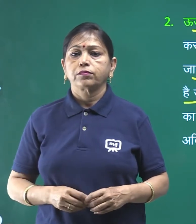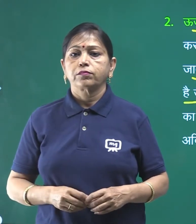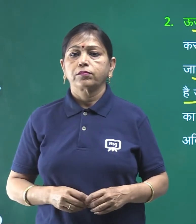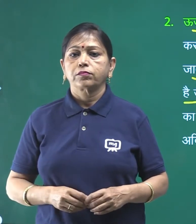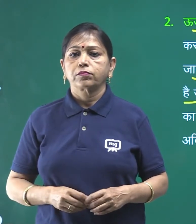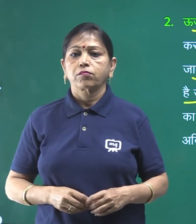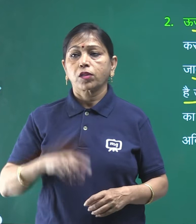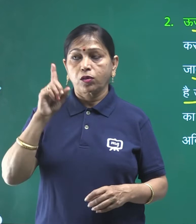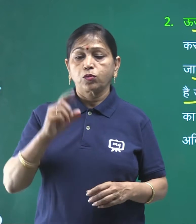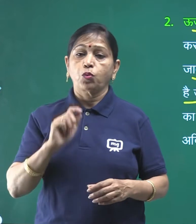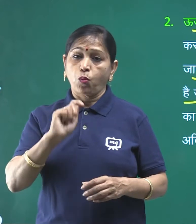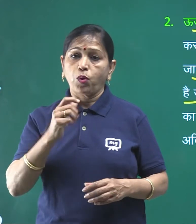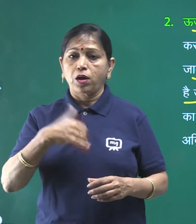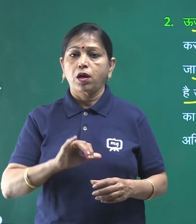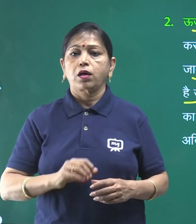जो कार्य का है,